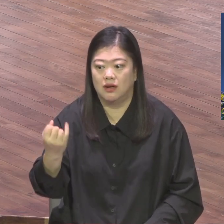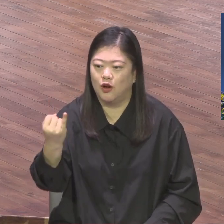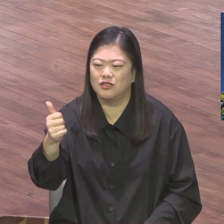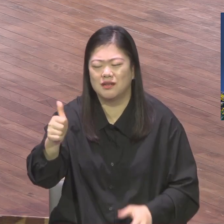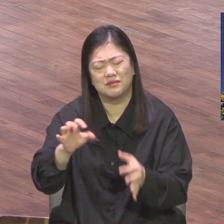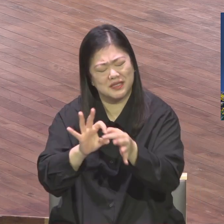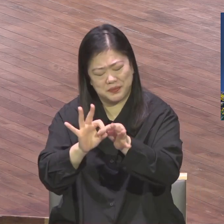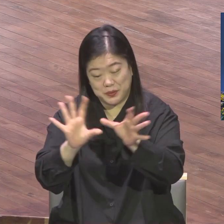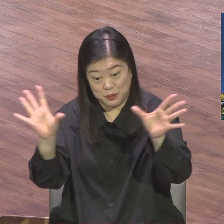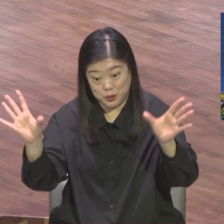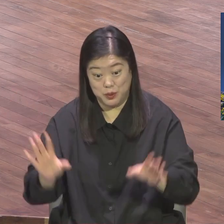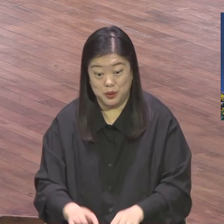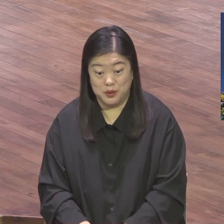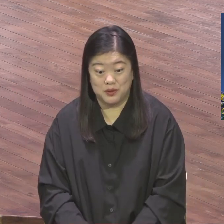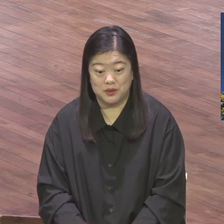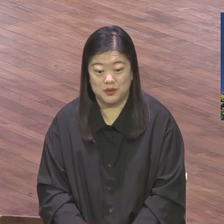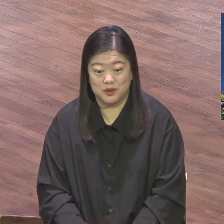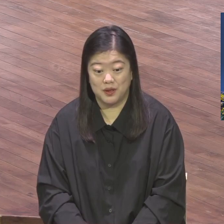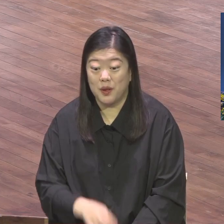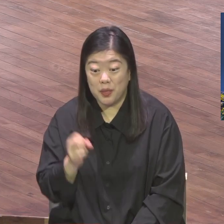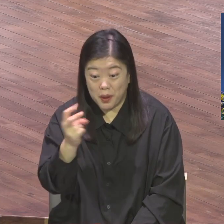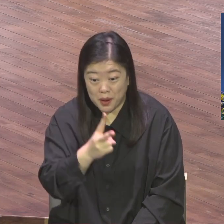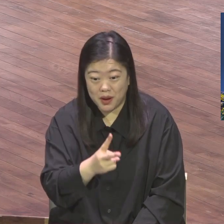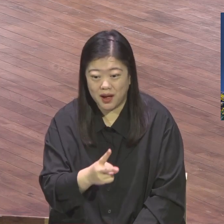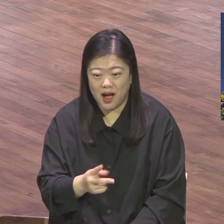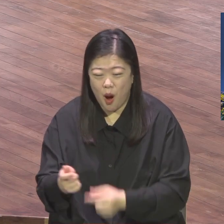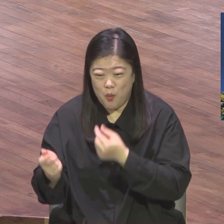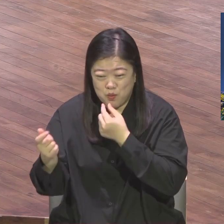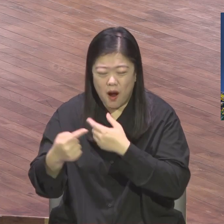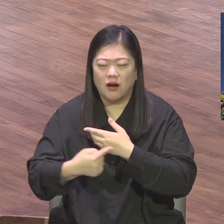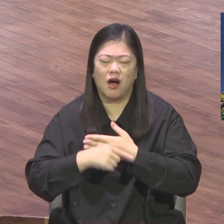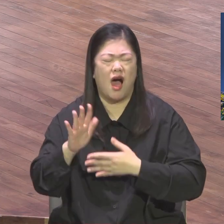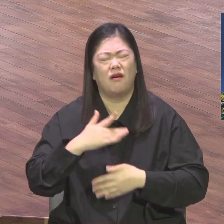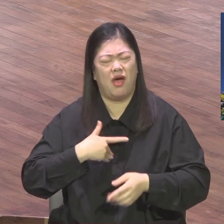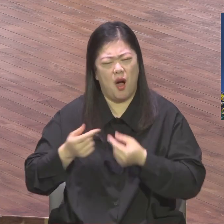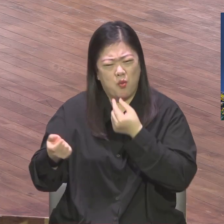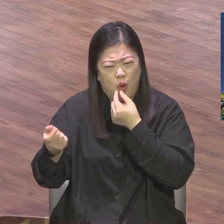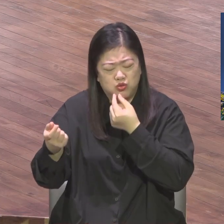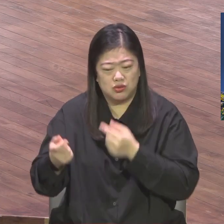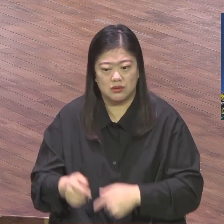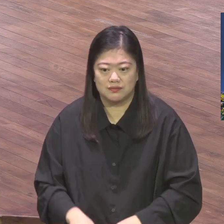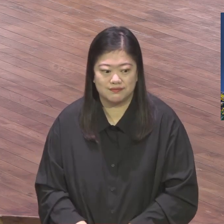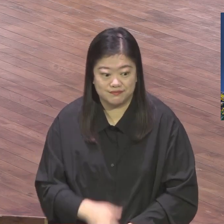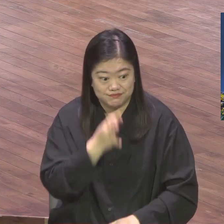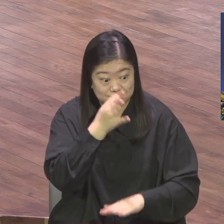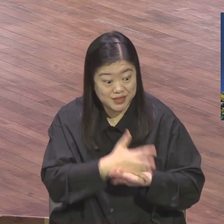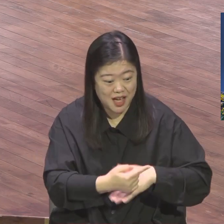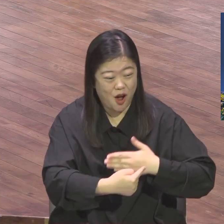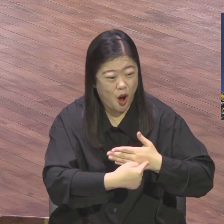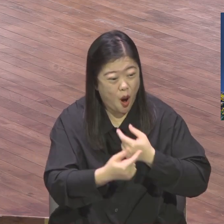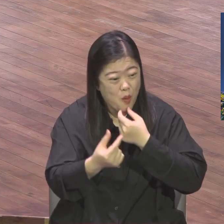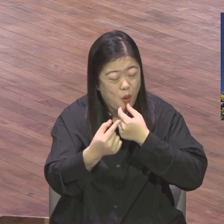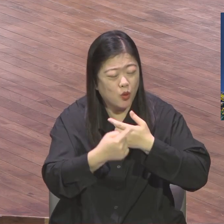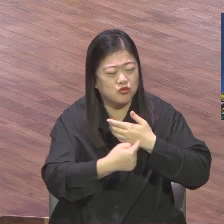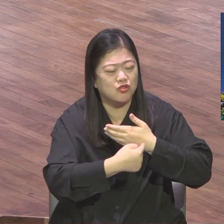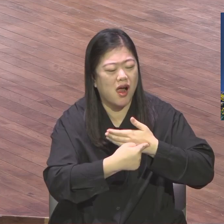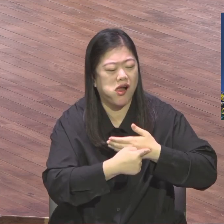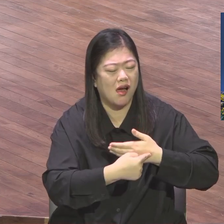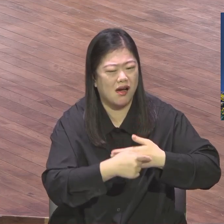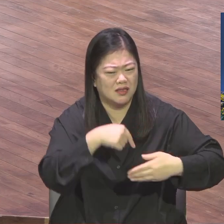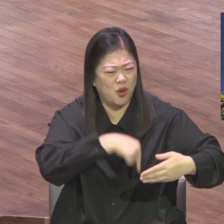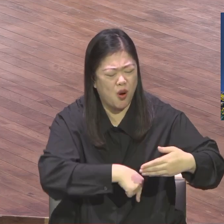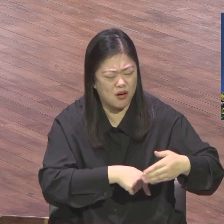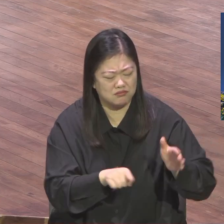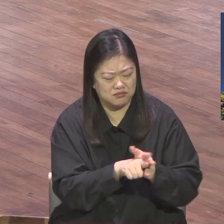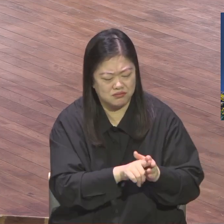무신론자들입니다. 사실은 안 믿는 거예요. 믿는 사람은 절대 남 욕 안 합니다. 남 비방 안 합니다. 그것도 감히 주의